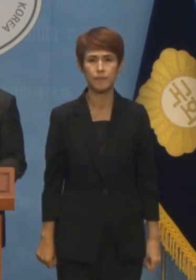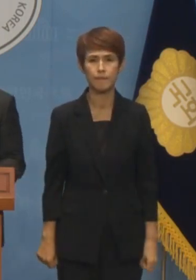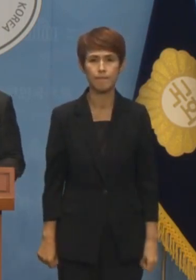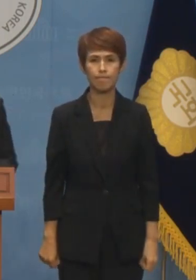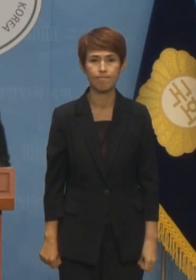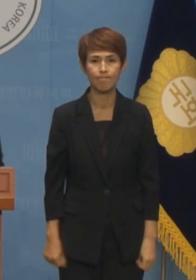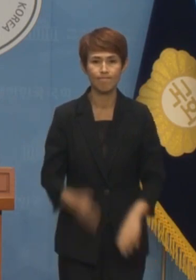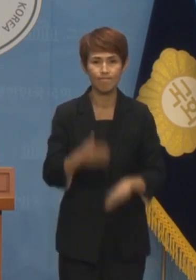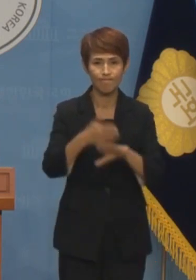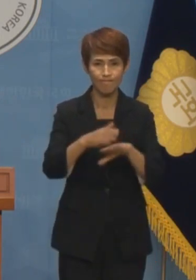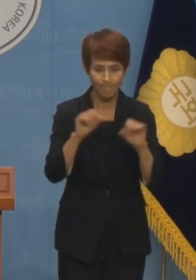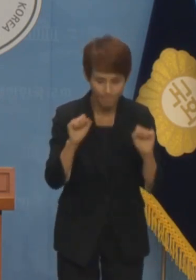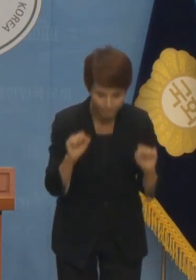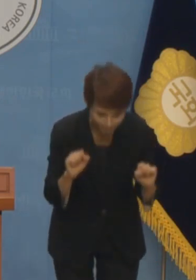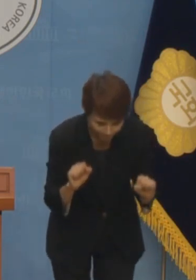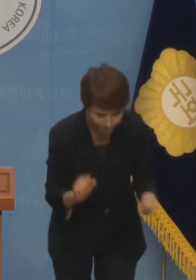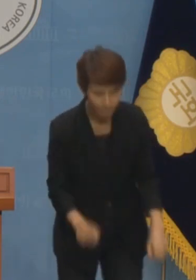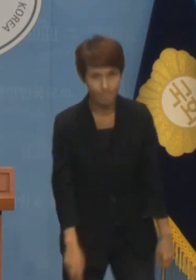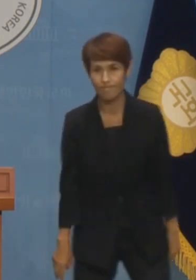감사합니다.